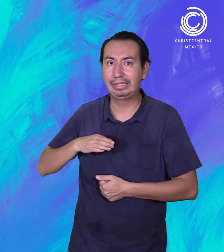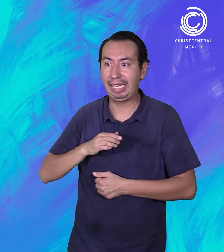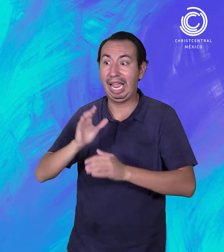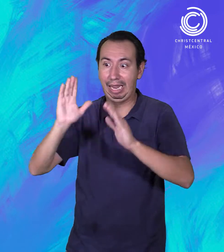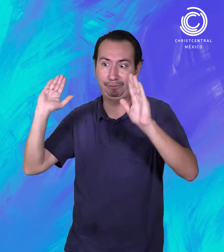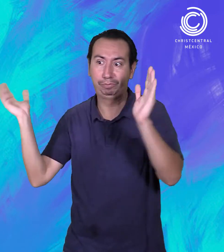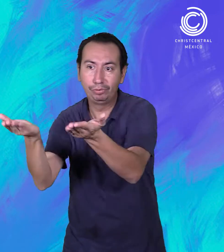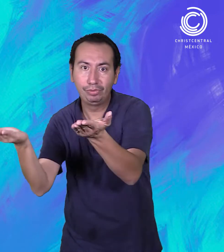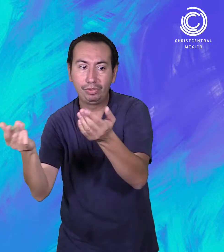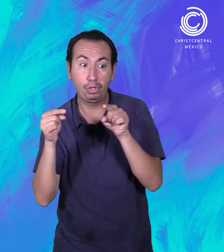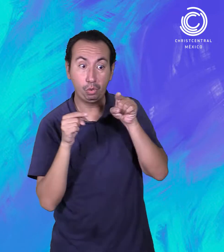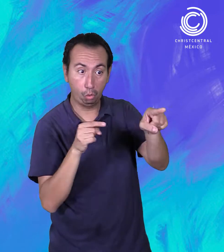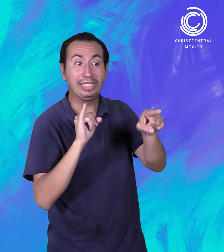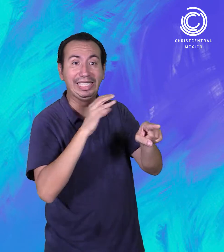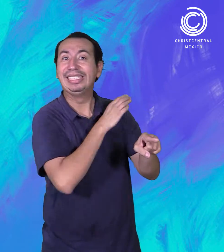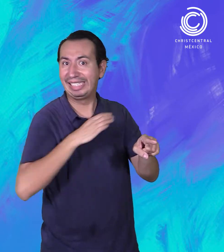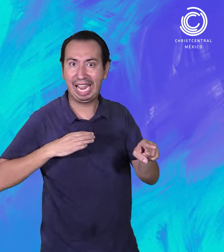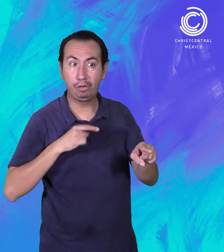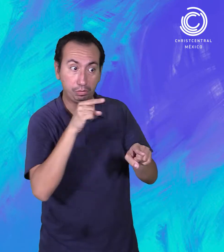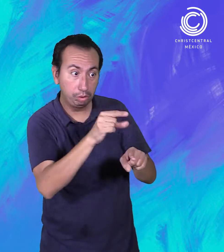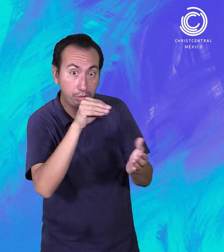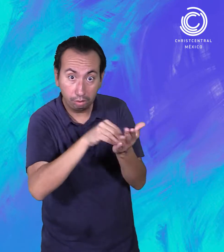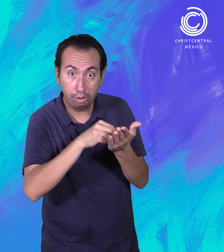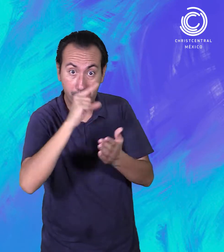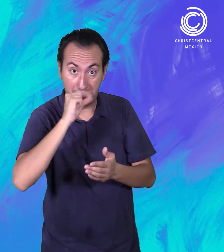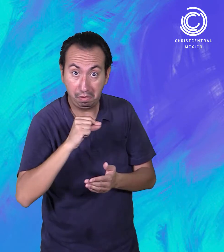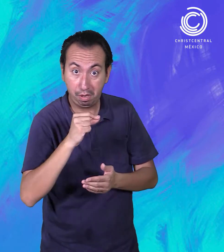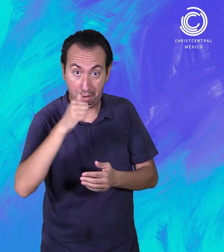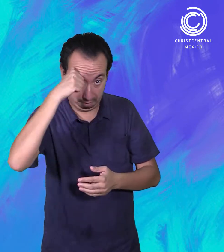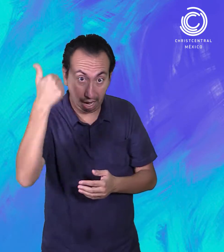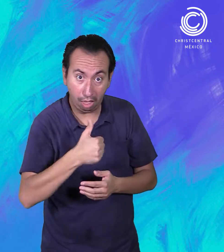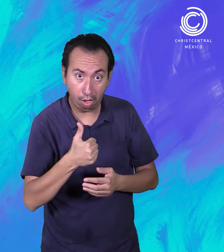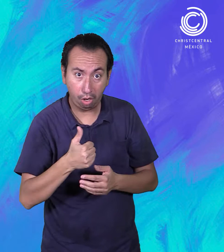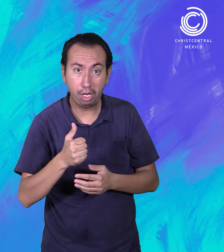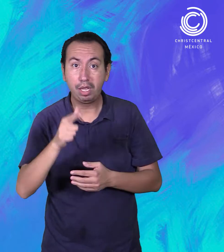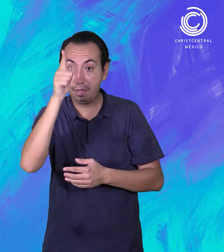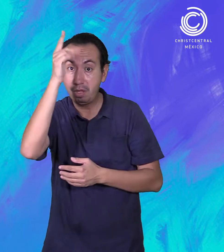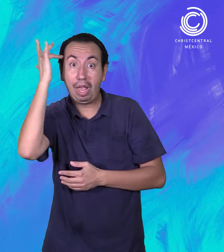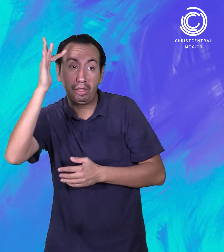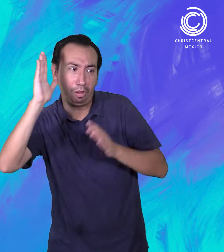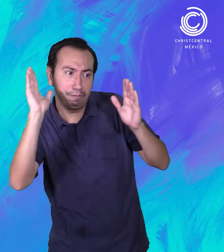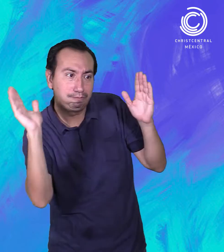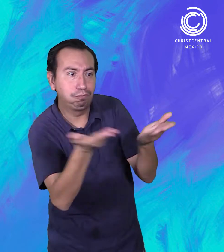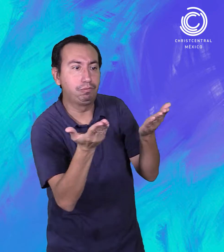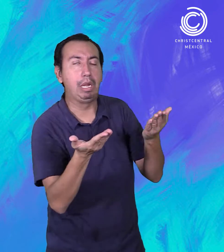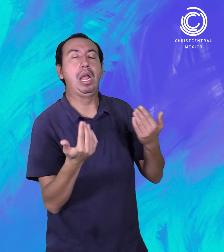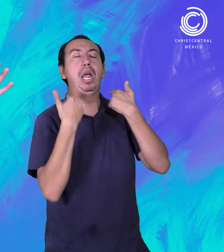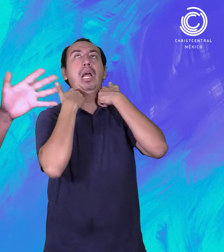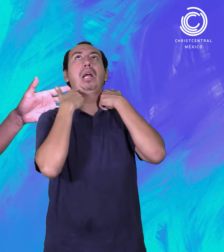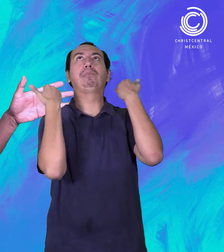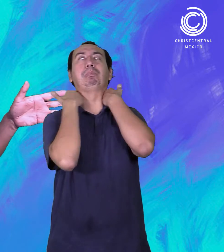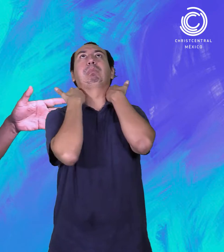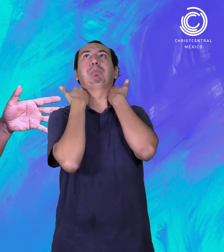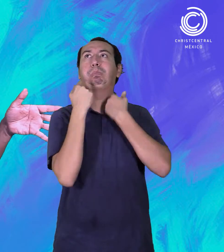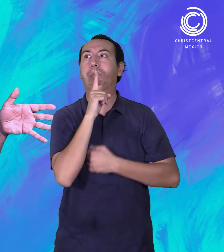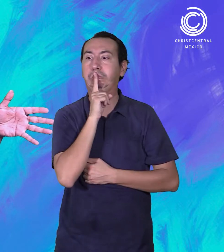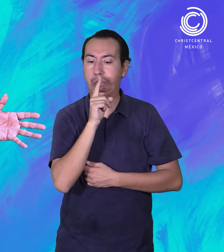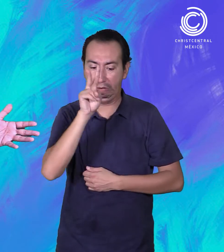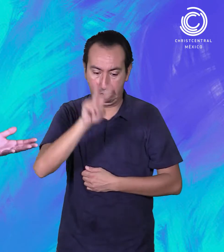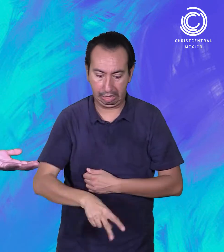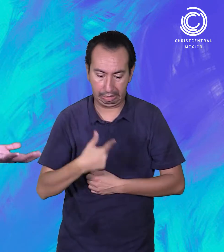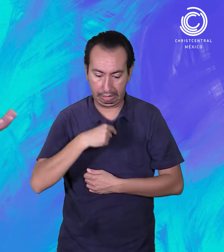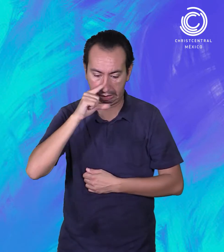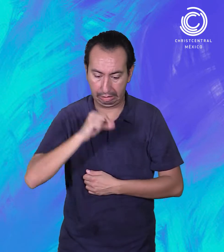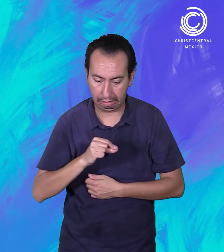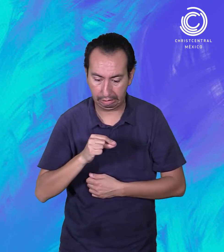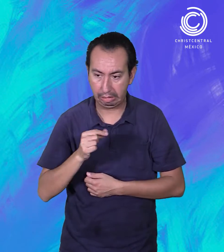creyentes es el mismo Espíritu Santo que convence a los que ya son creyentes. El mismo Espíritu Santo que ayuda a los que no son